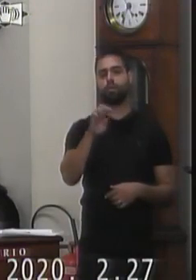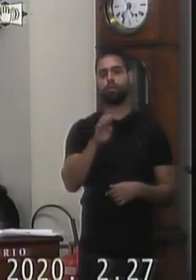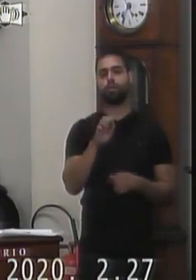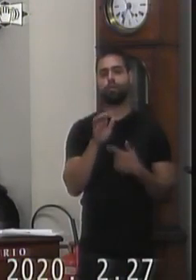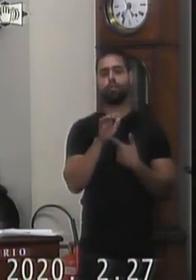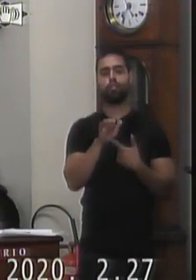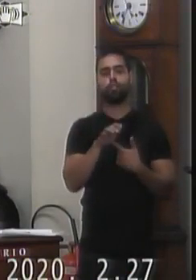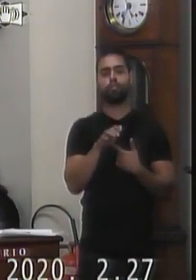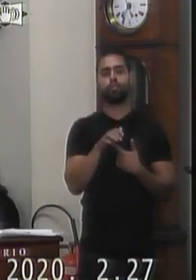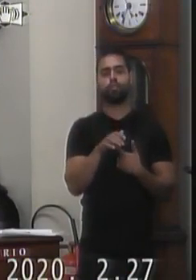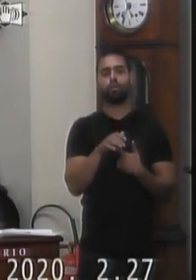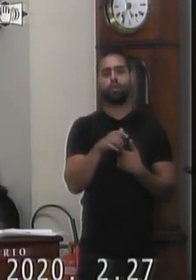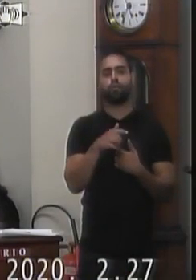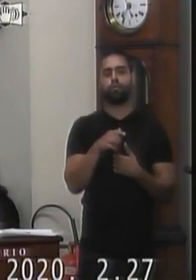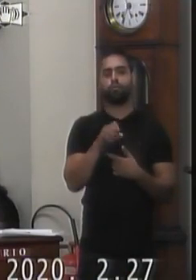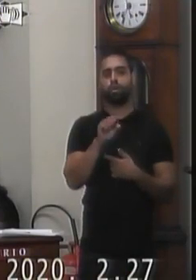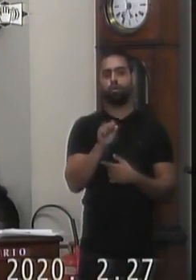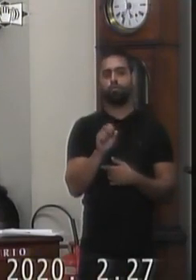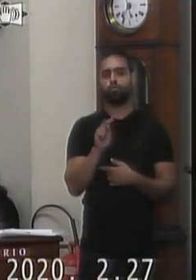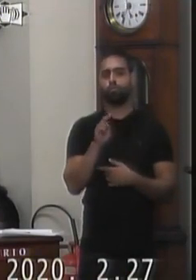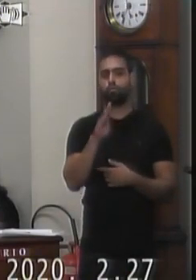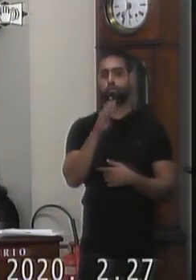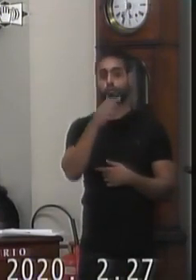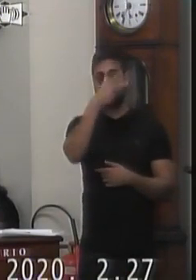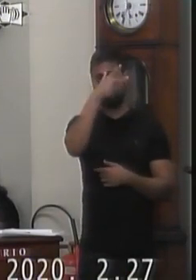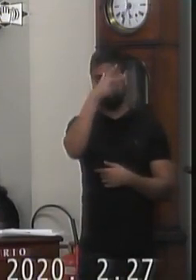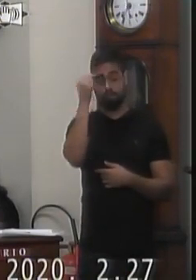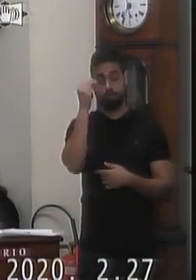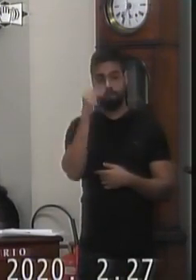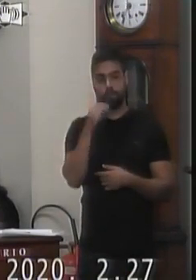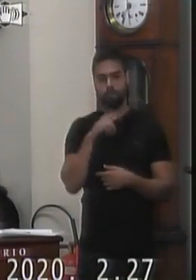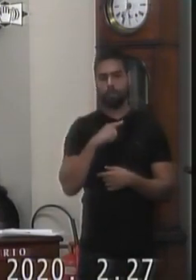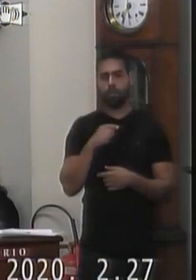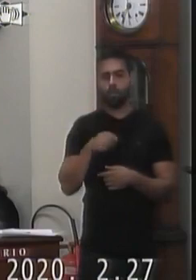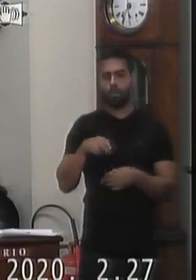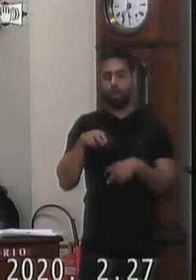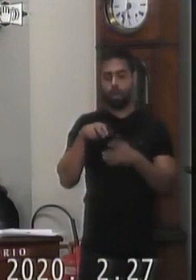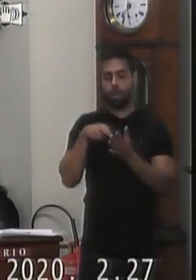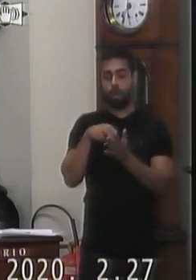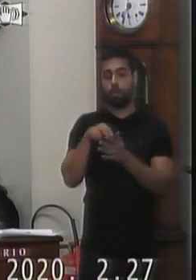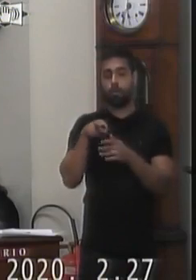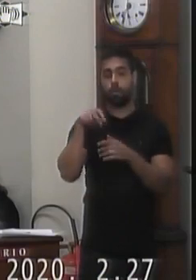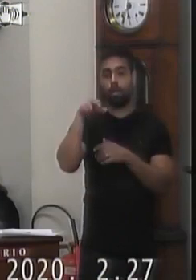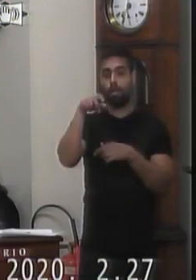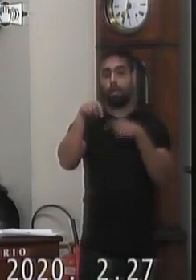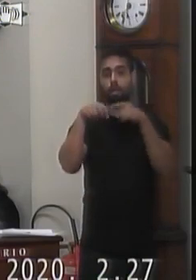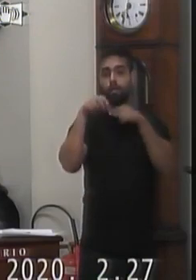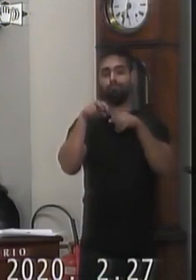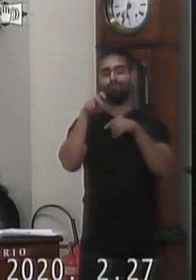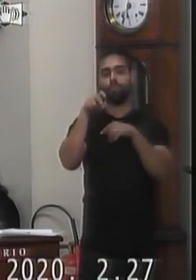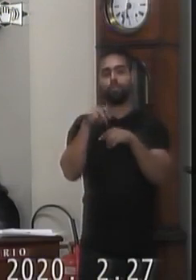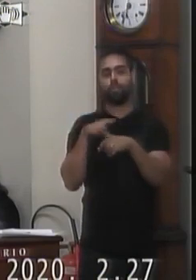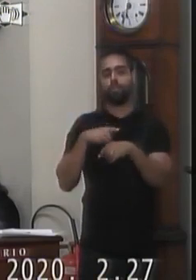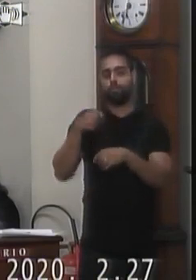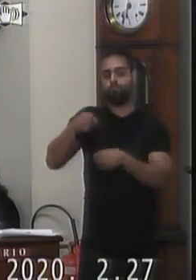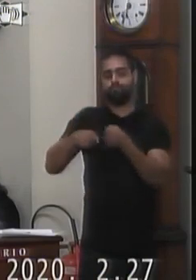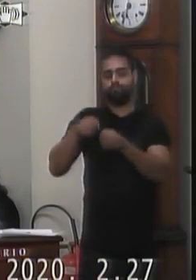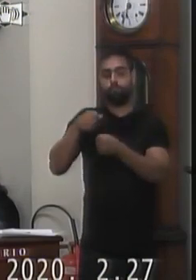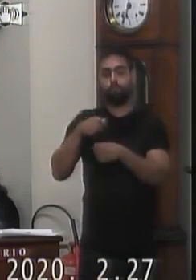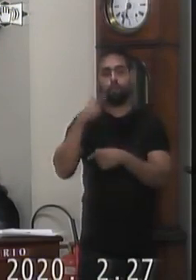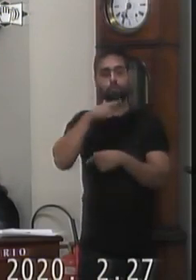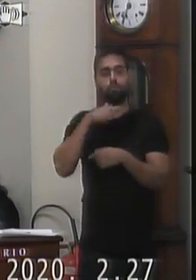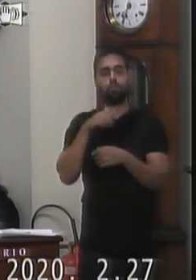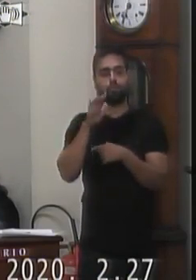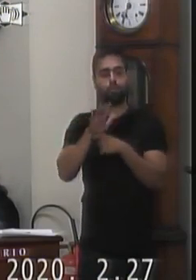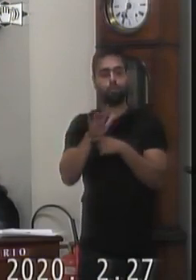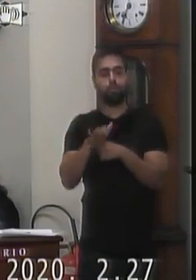ao subprefeito de Conservatória a colocação de um corrimão na escadaria na rua Monsenhor Pascoal Libreloto, no distrito de Conservatória.